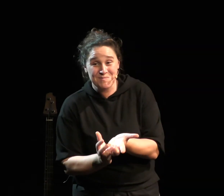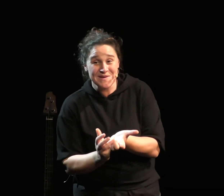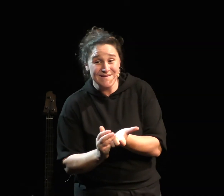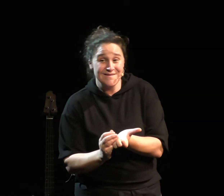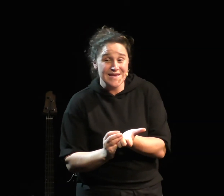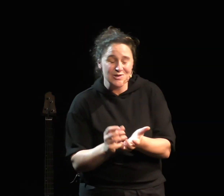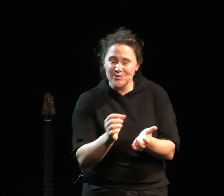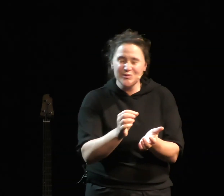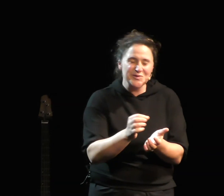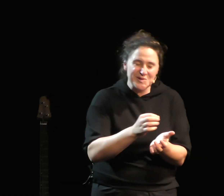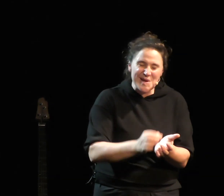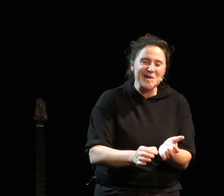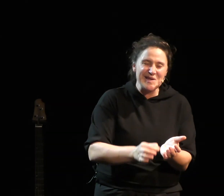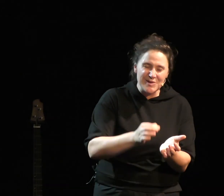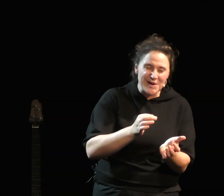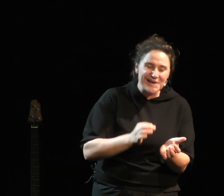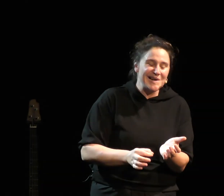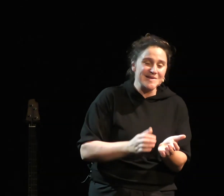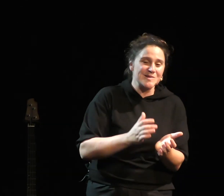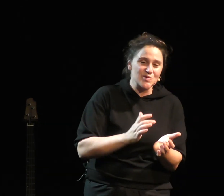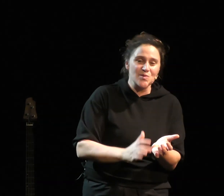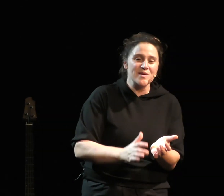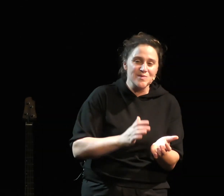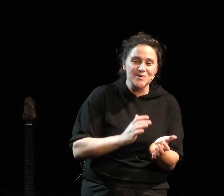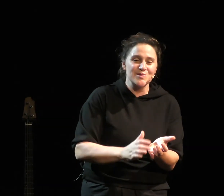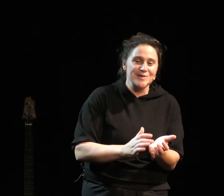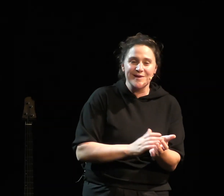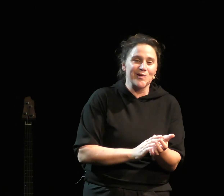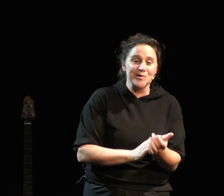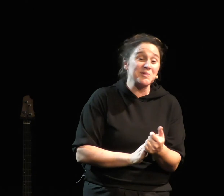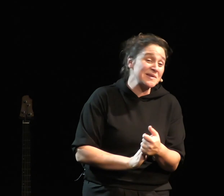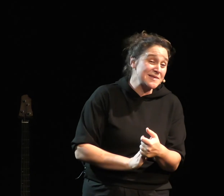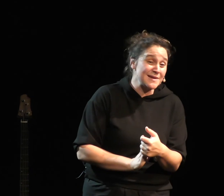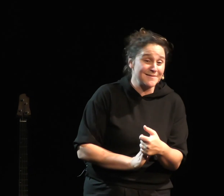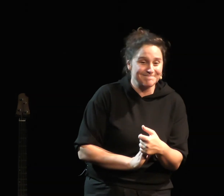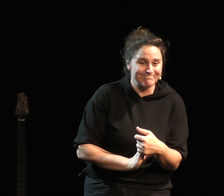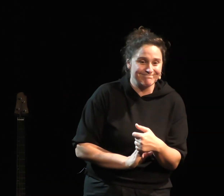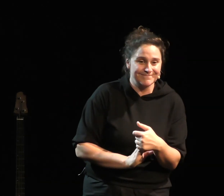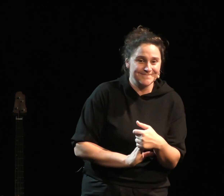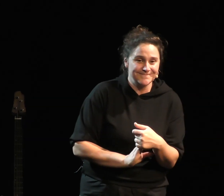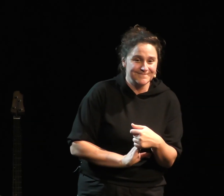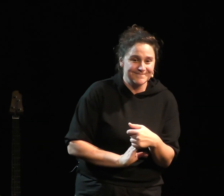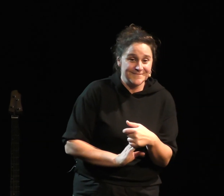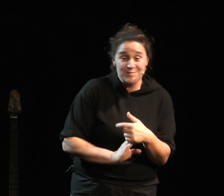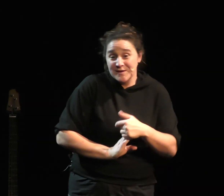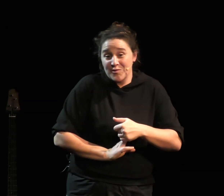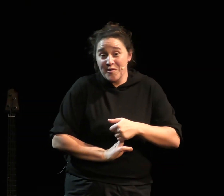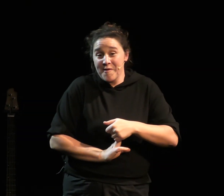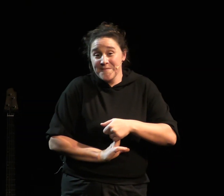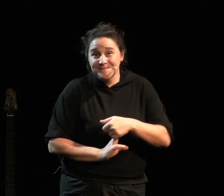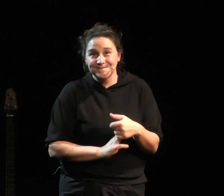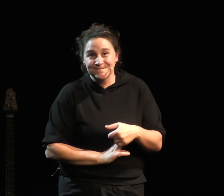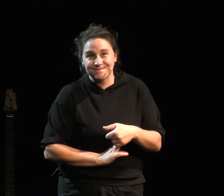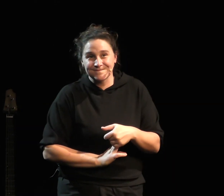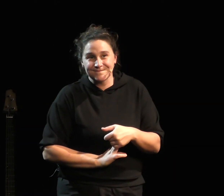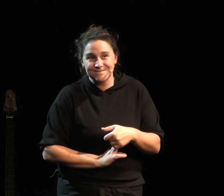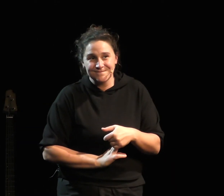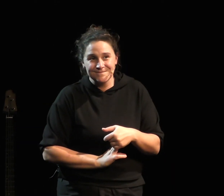échappés. Je nous veux dernier de la classe au joyeux jeu des cœurs brisés. C'est bien trop grand. Ça